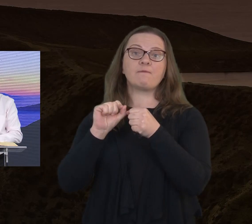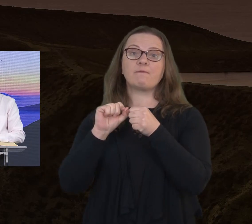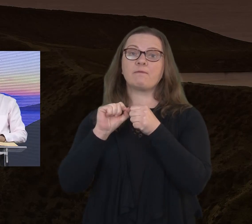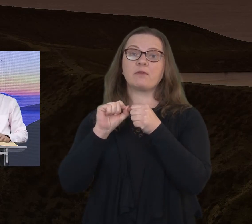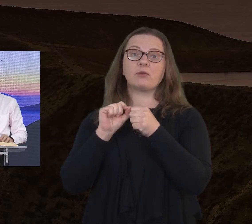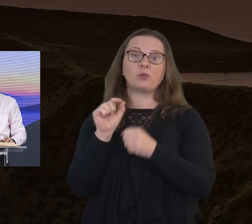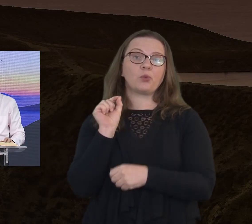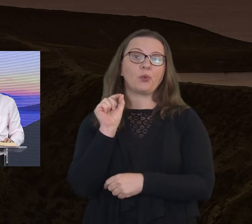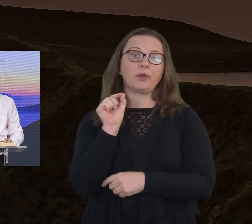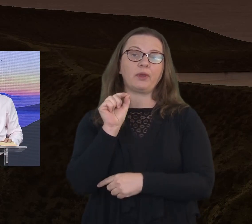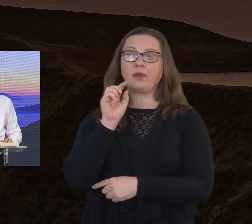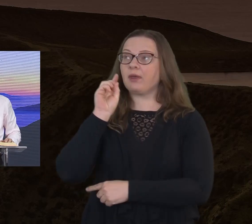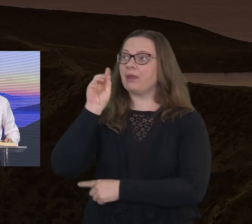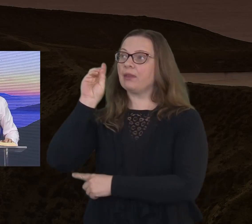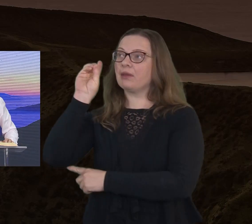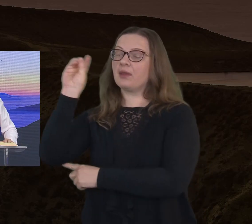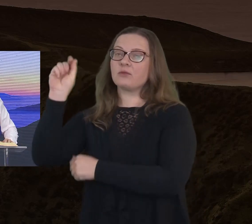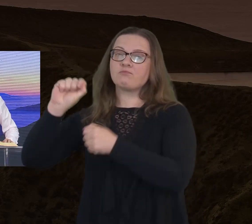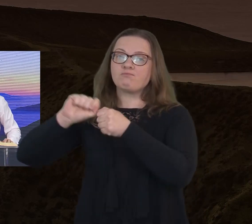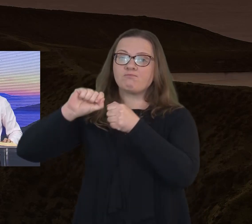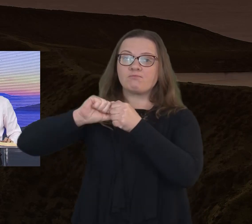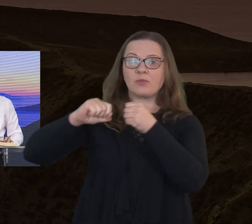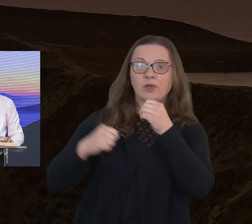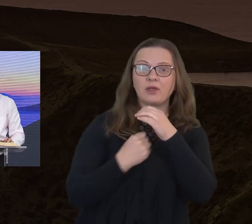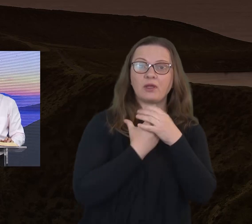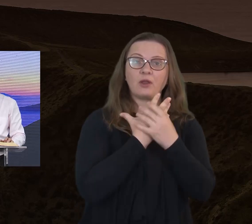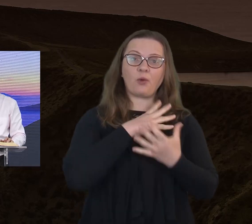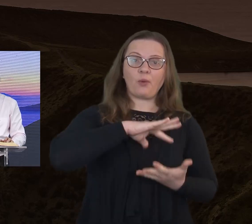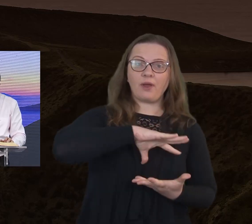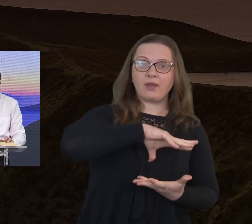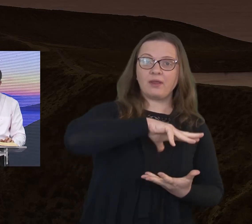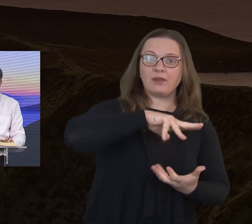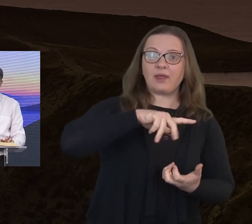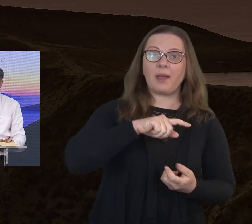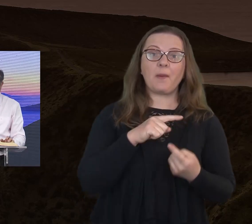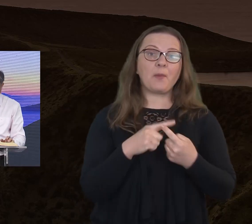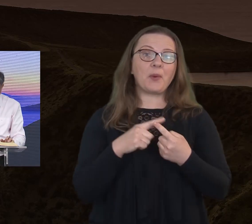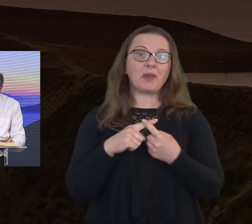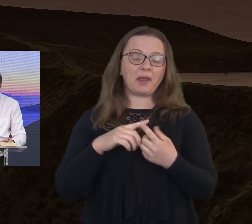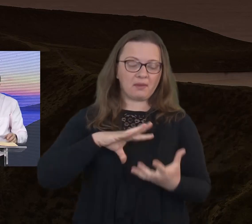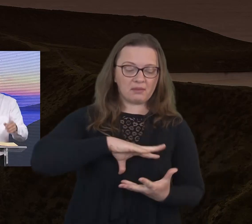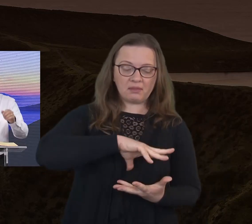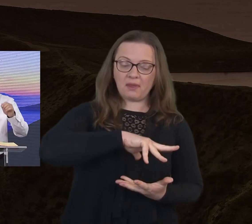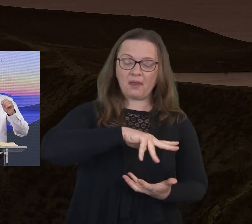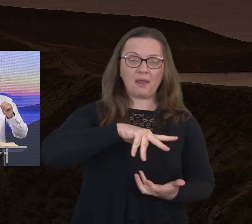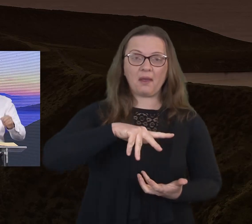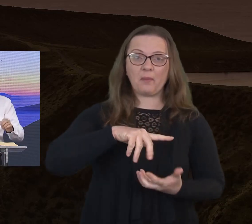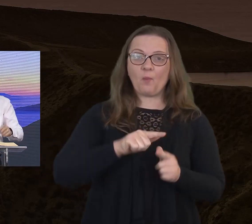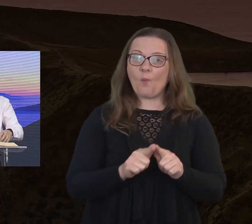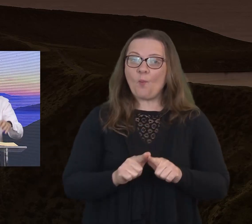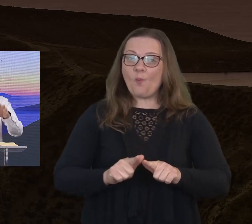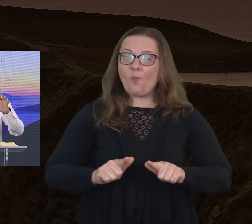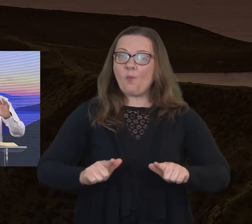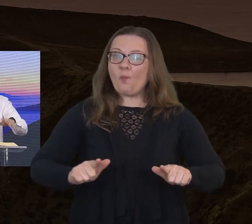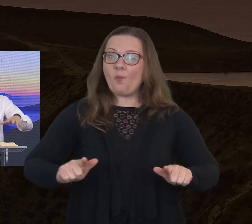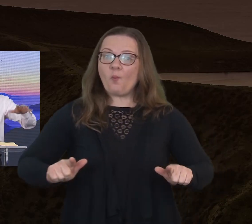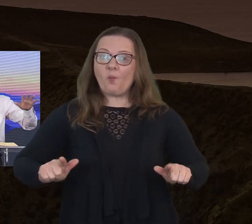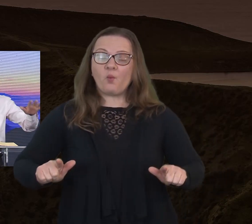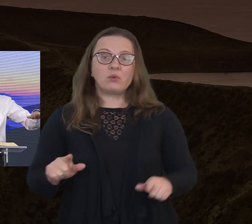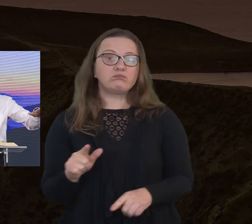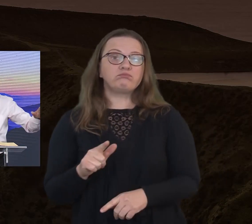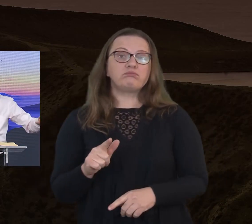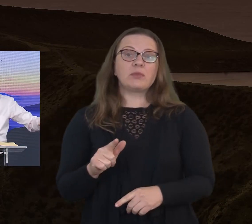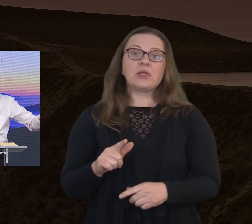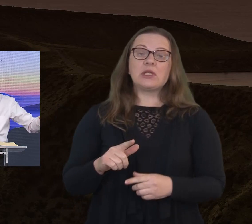Então houve, né, a terra estava sem forma e vazia, capítulo 1, versículo 2 de Gênesis, e o Espírito